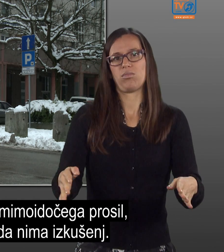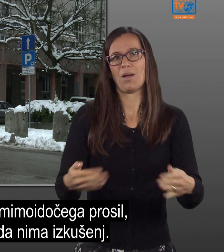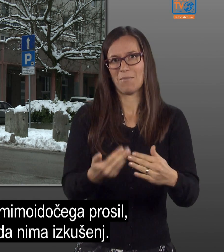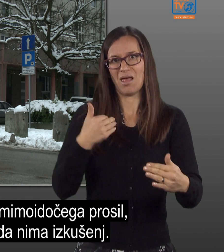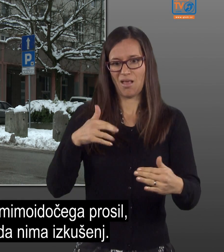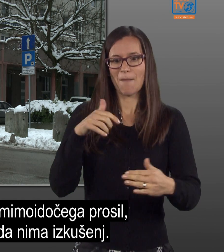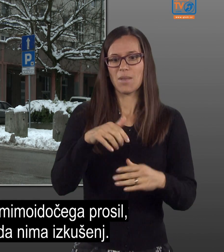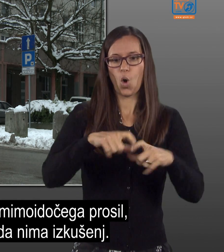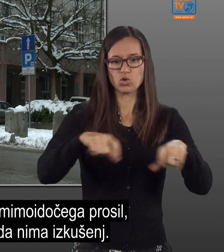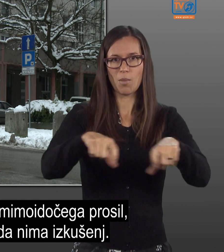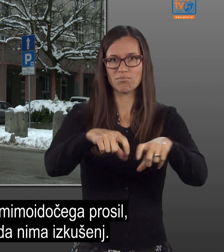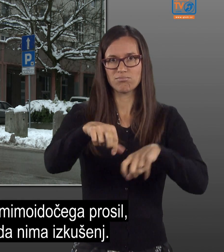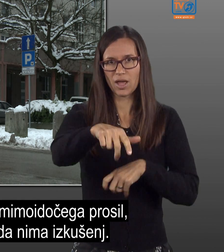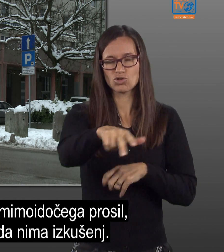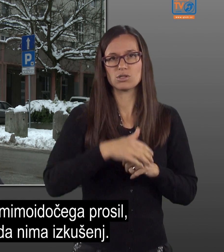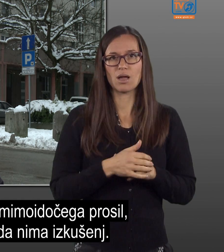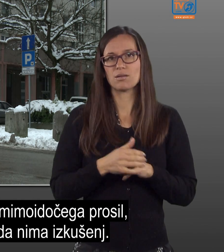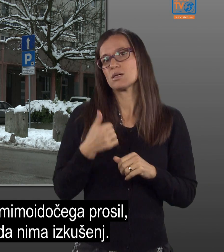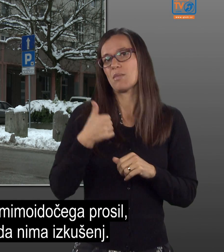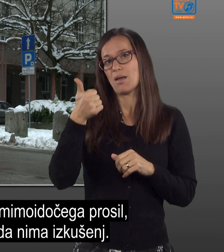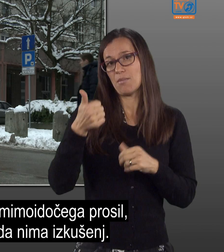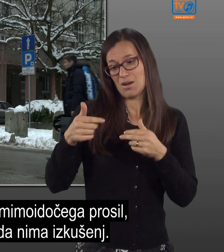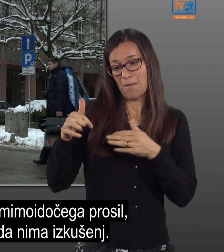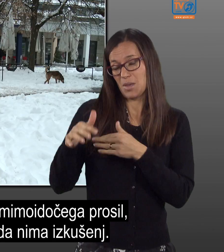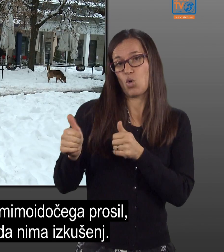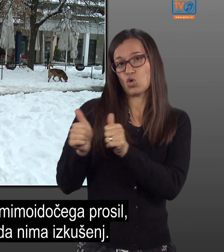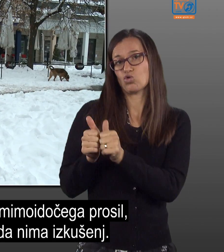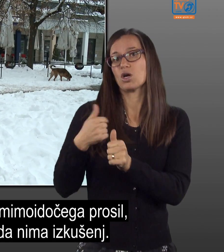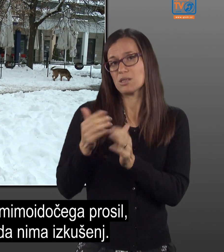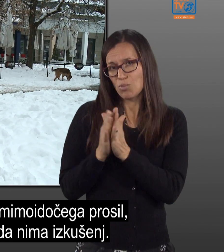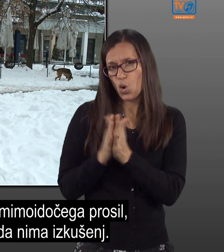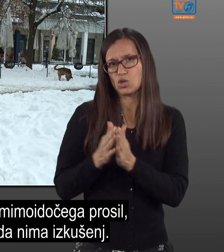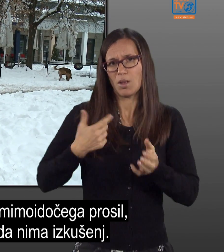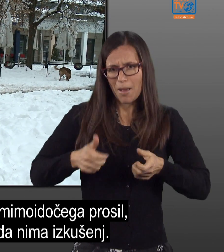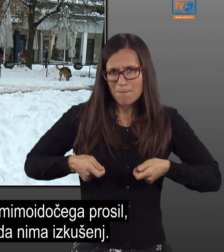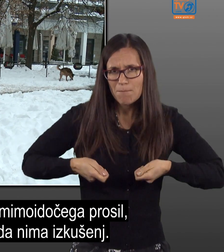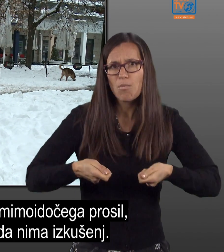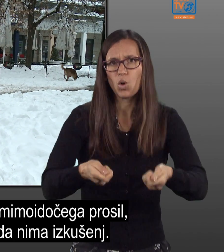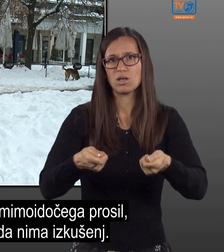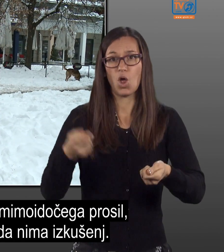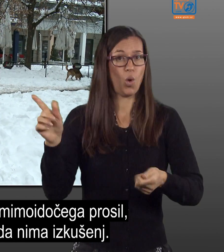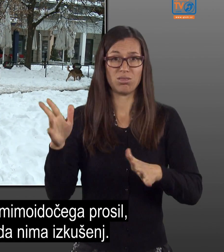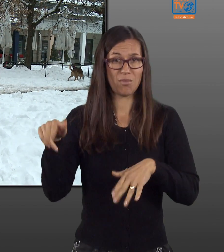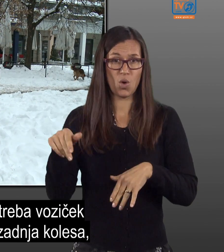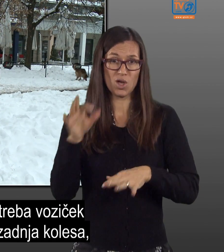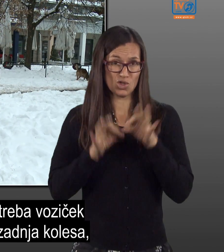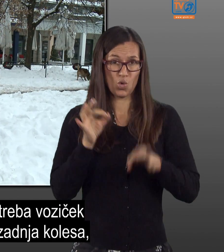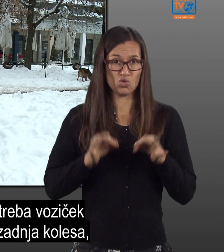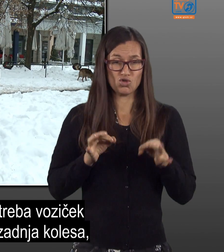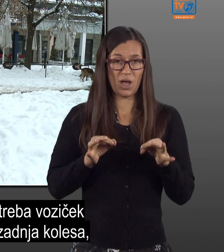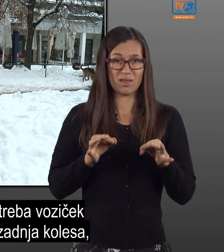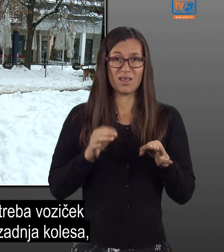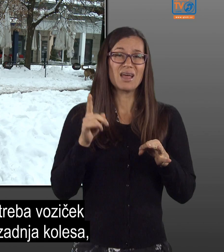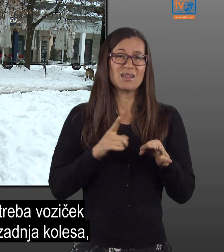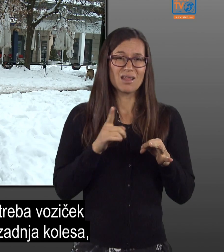pešce, pač sem prvega mimoidočega prosil, da me porine. Seveda nima izkušenj. Bistvo tega je,